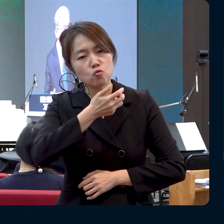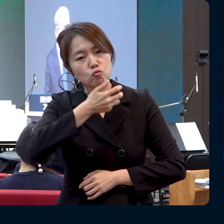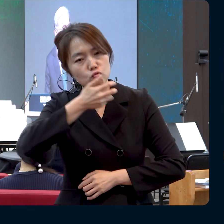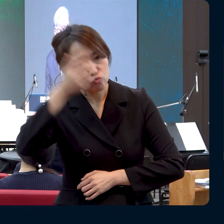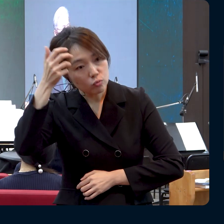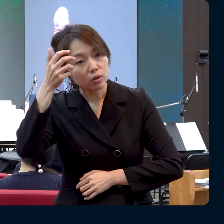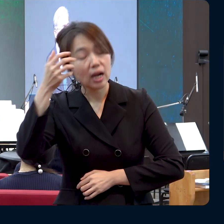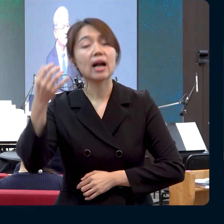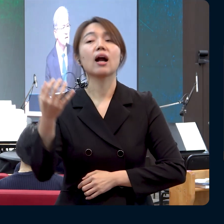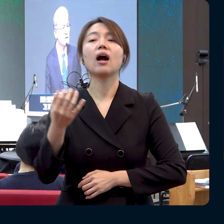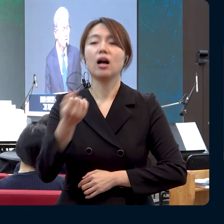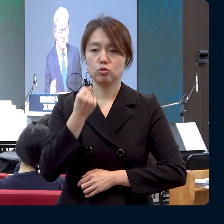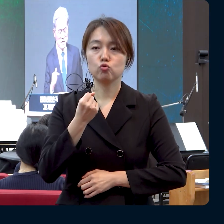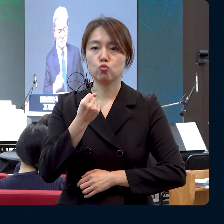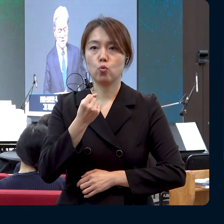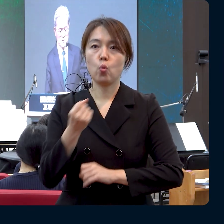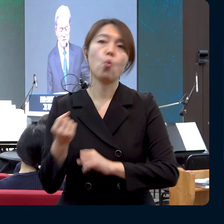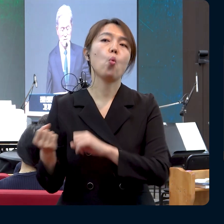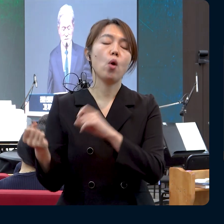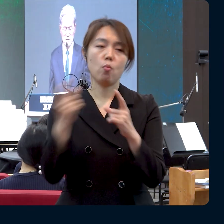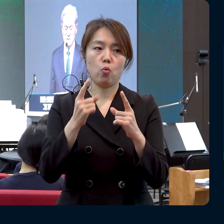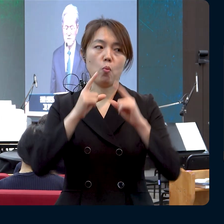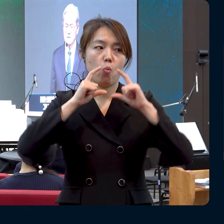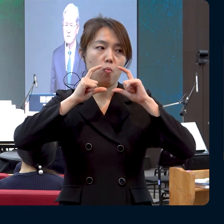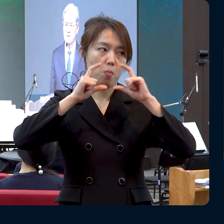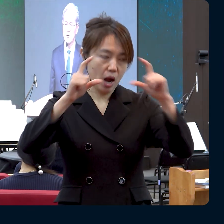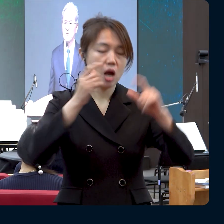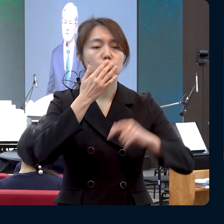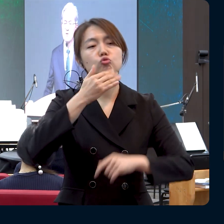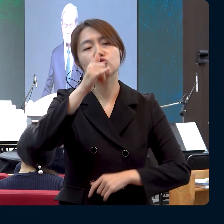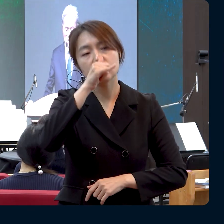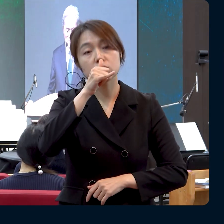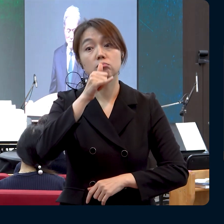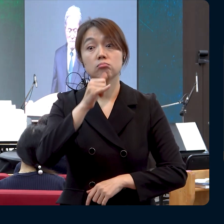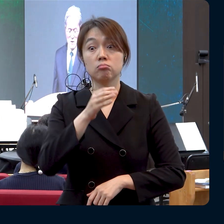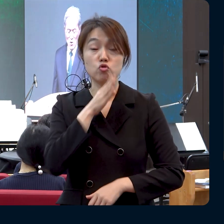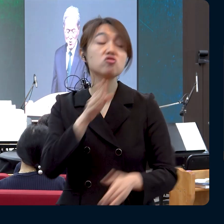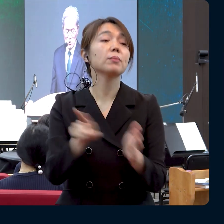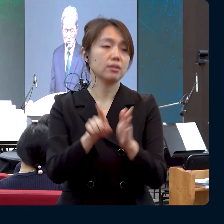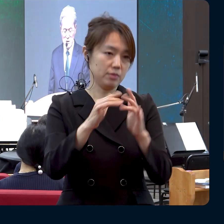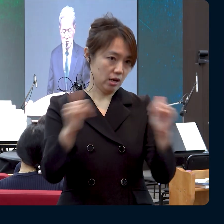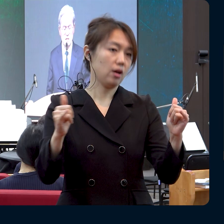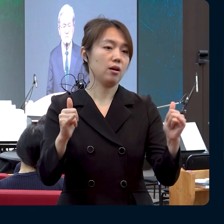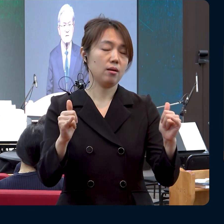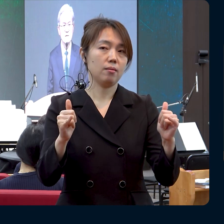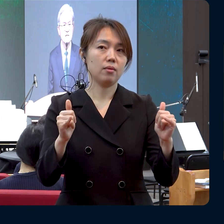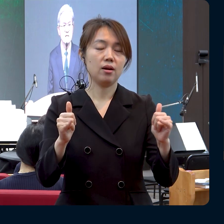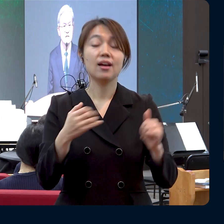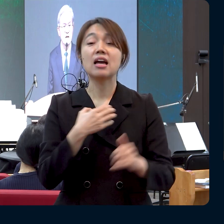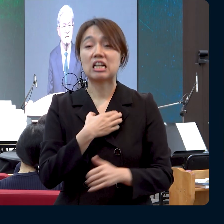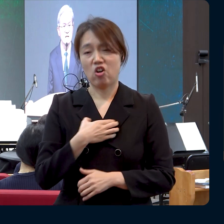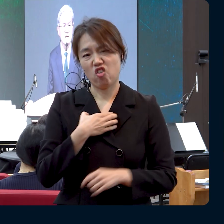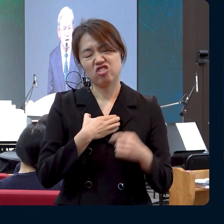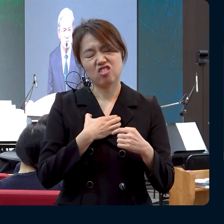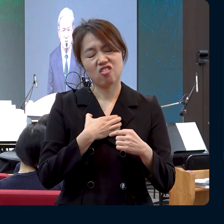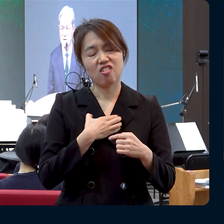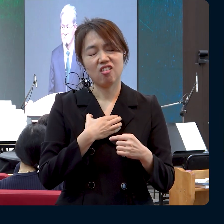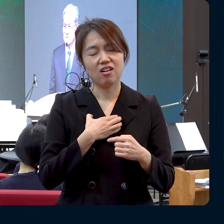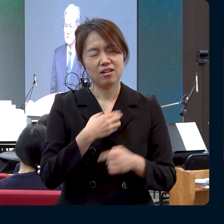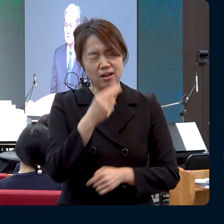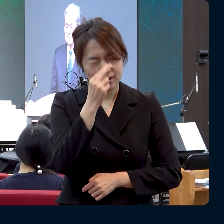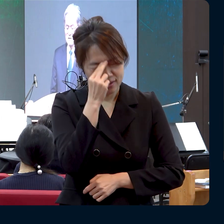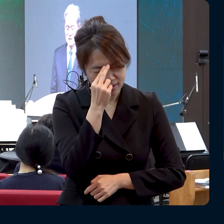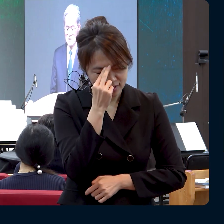있어야 한다, 이렇게 말씀하셨어요. 여러분, 그렇습니다. 걱정과 근심은 신앙이